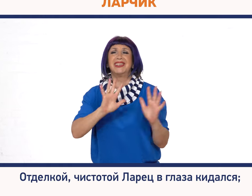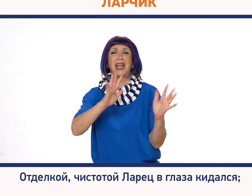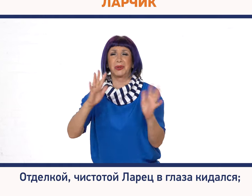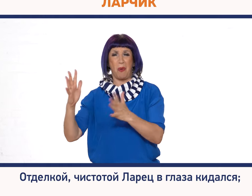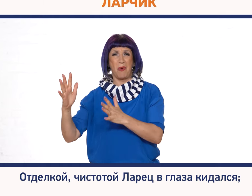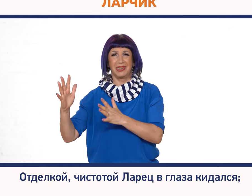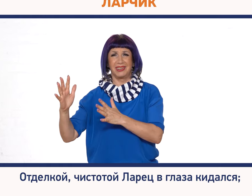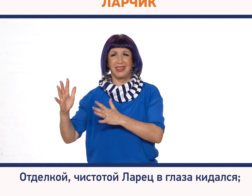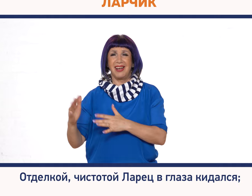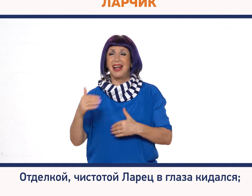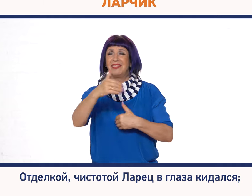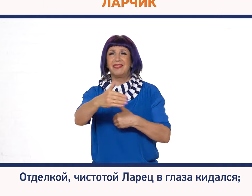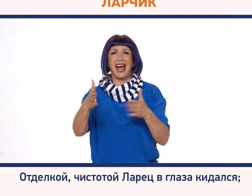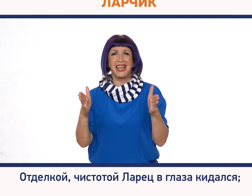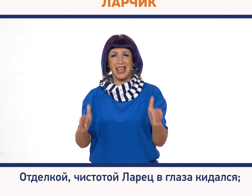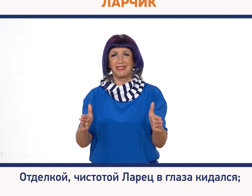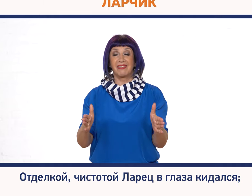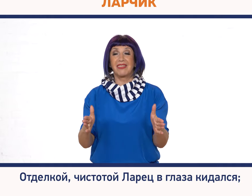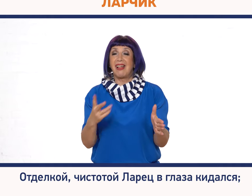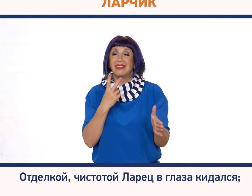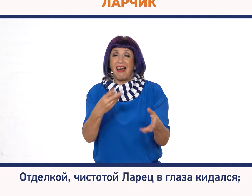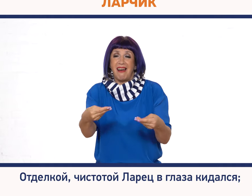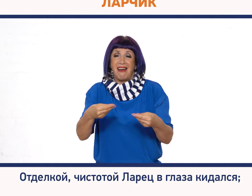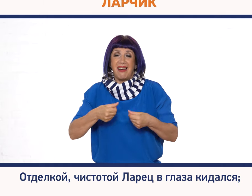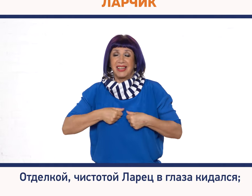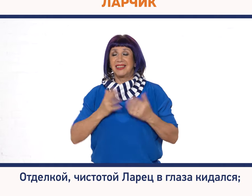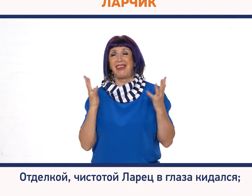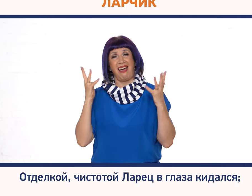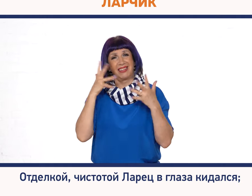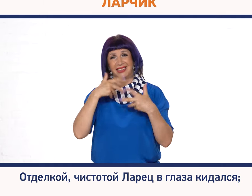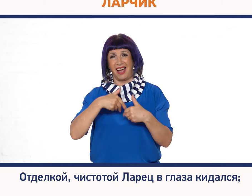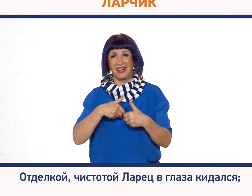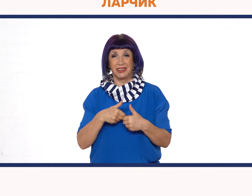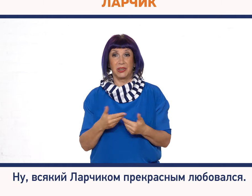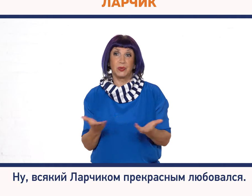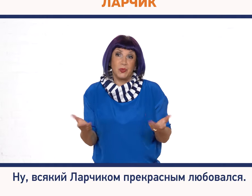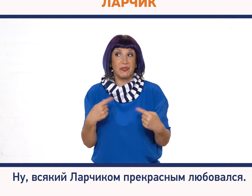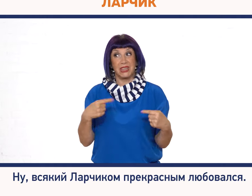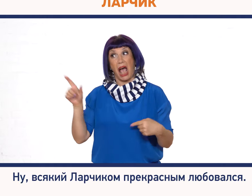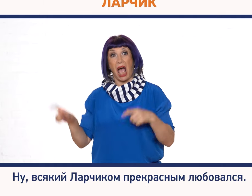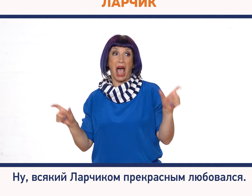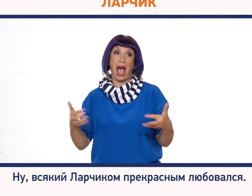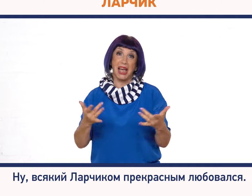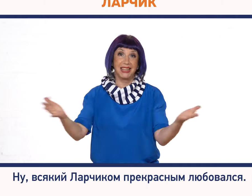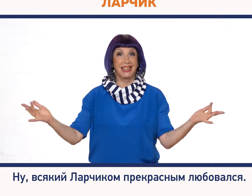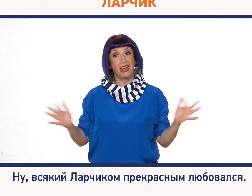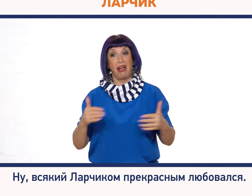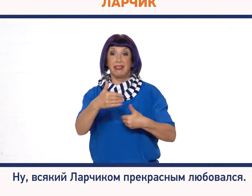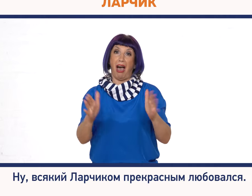Отделкой, чистотой ларец в глаза кидался. Ну,